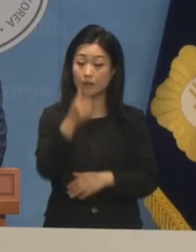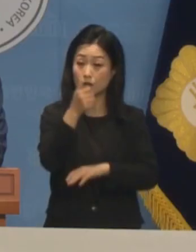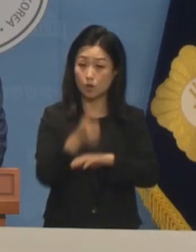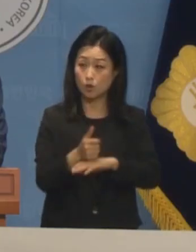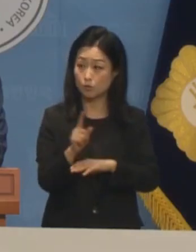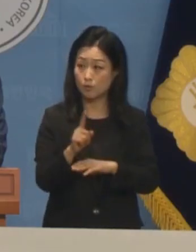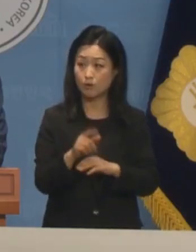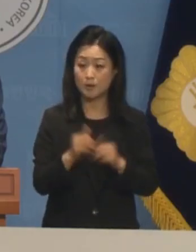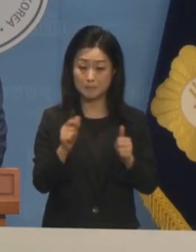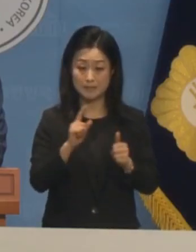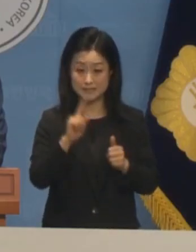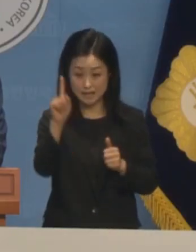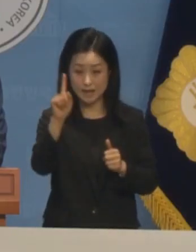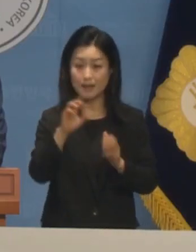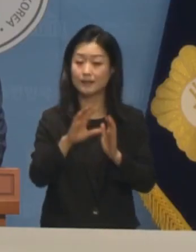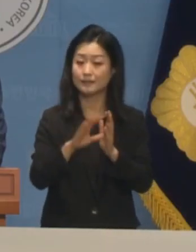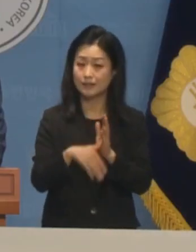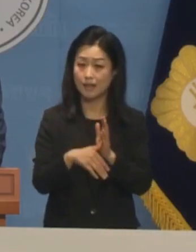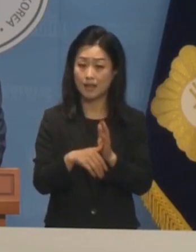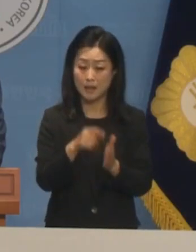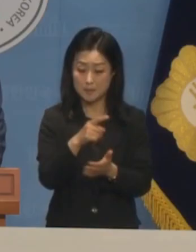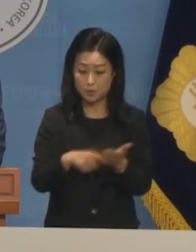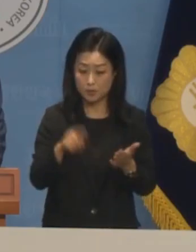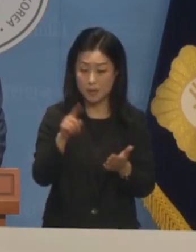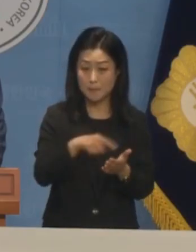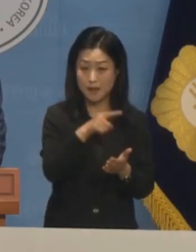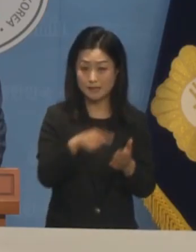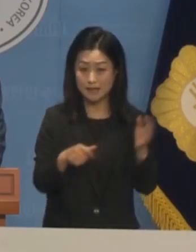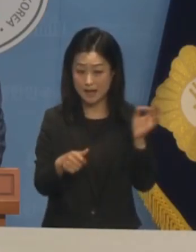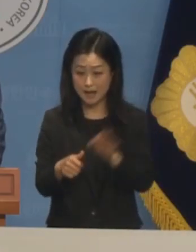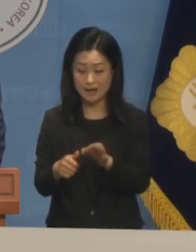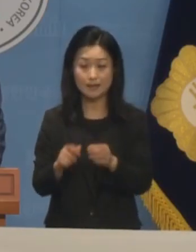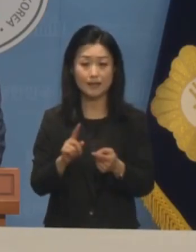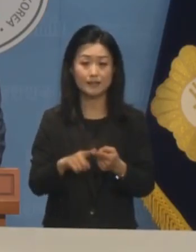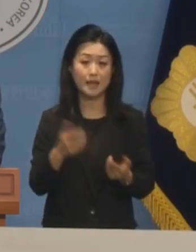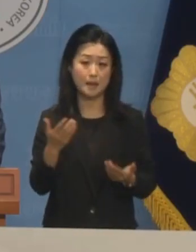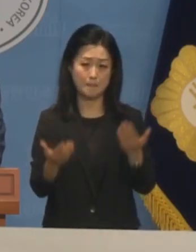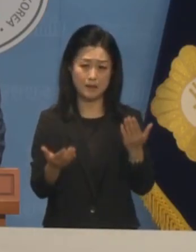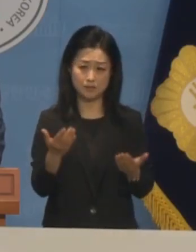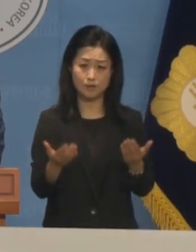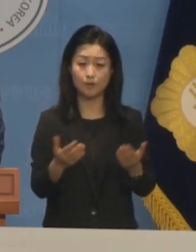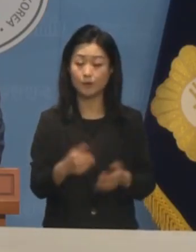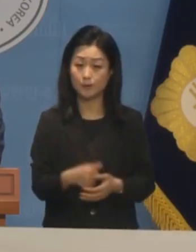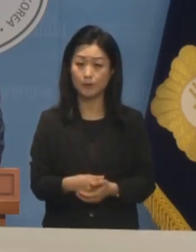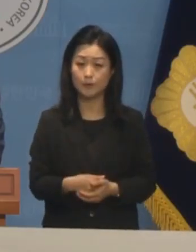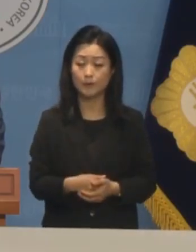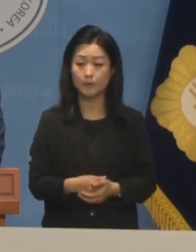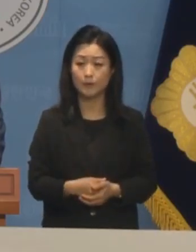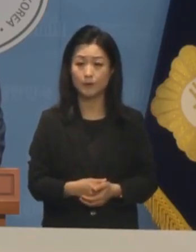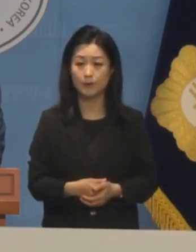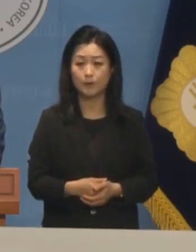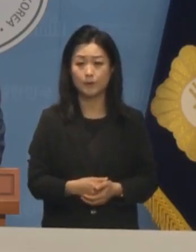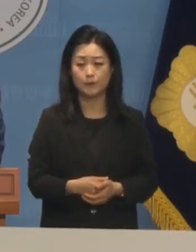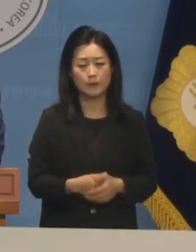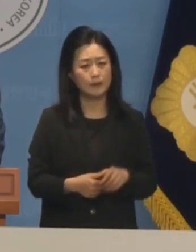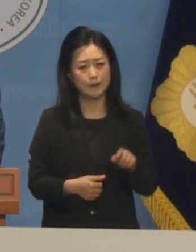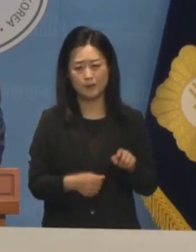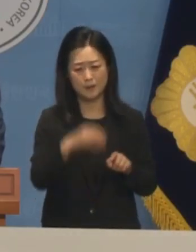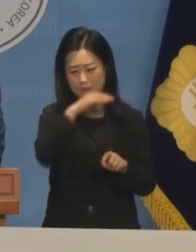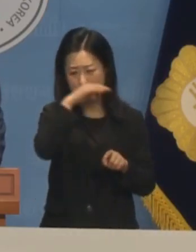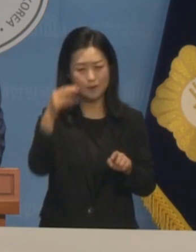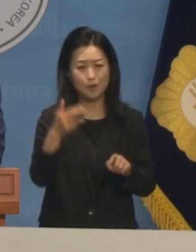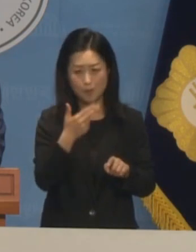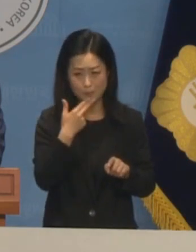우리 민사소송에서 손해배상에 대한 판정 자체가 너무나